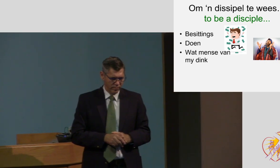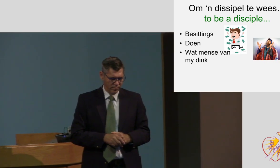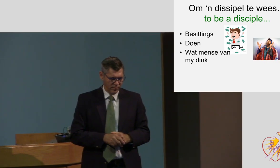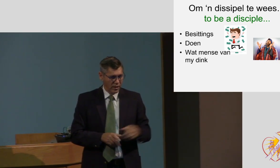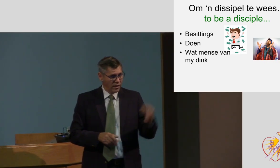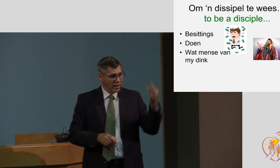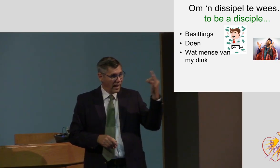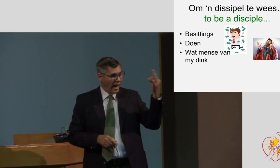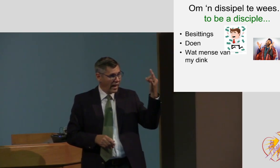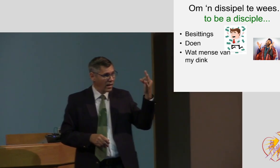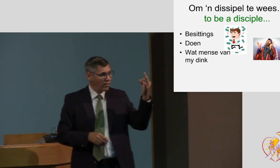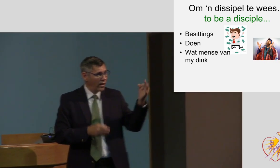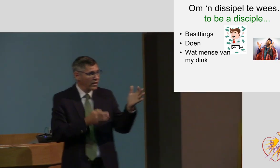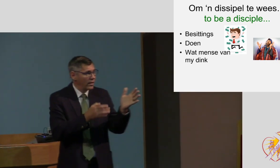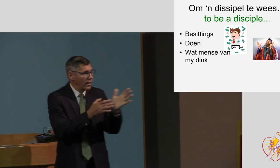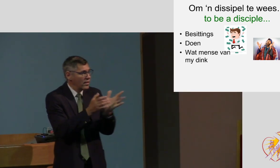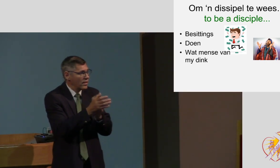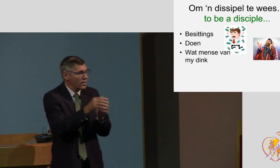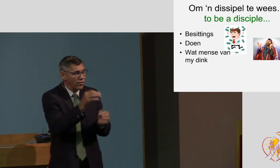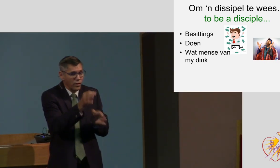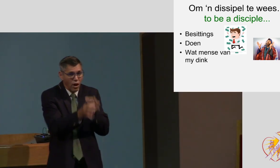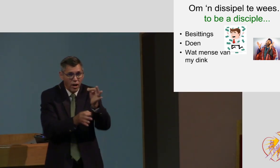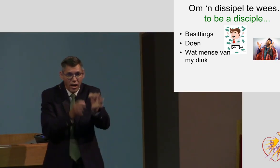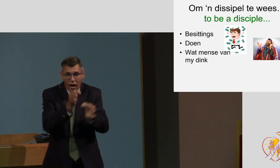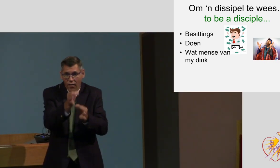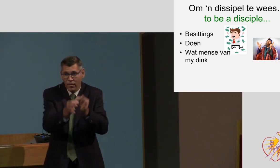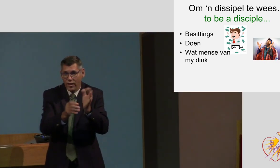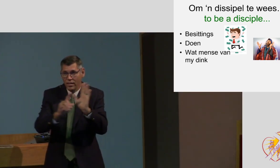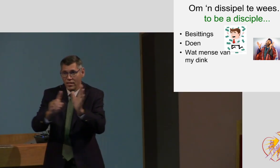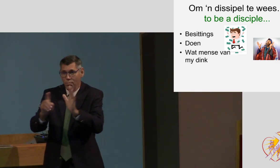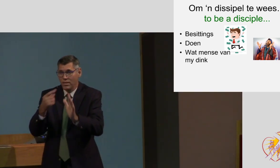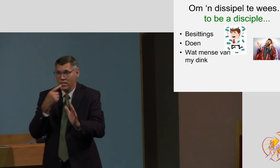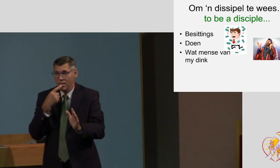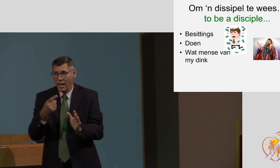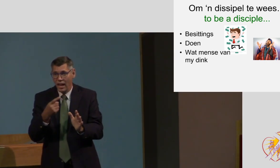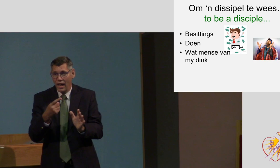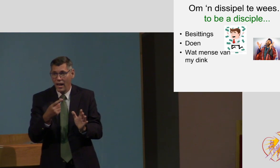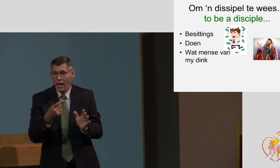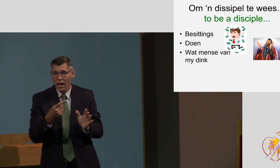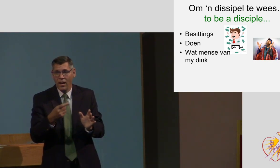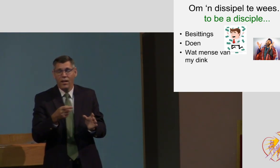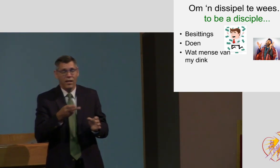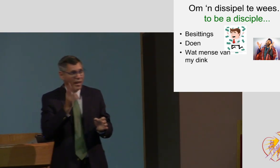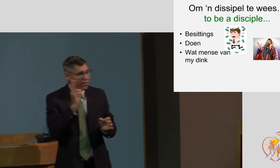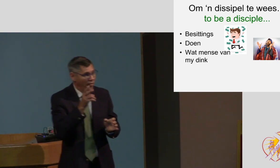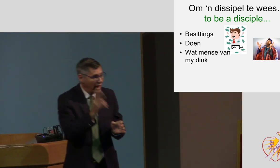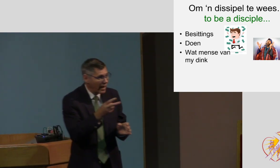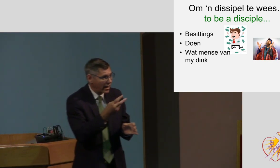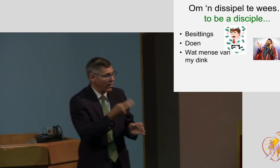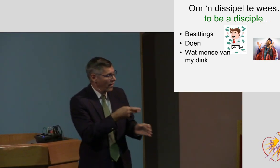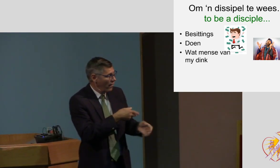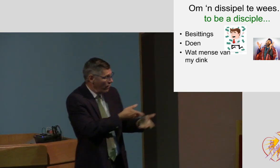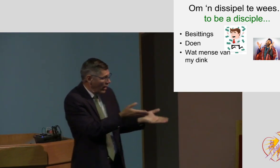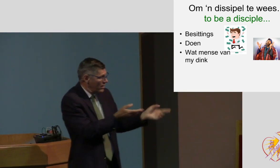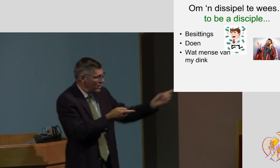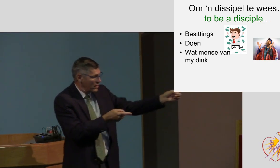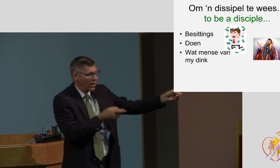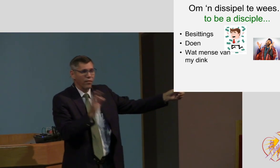Die derde wat Jesus verduidelik vir die disippels en sê, en hy weer wys na